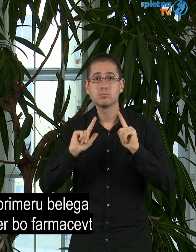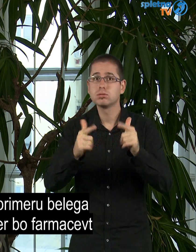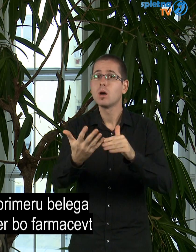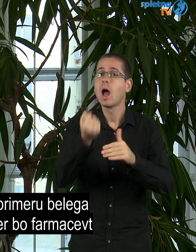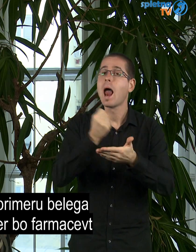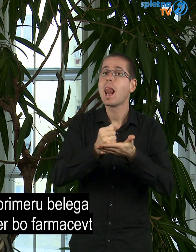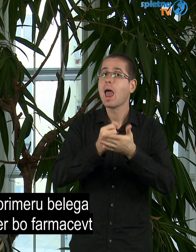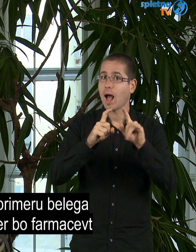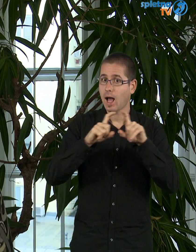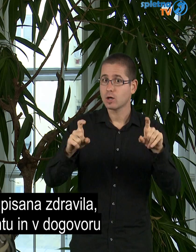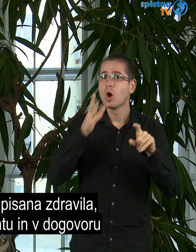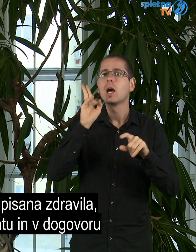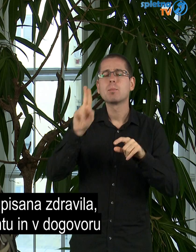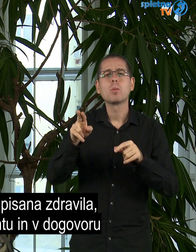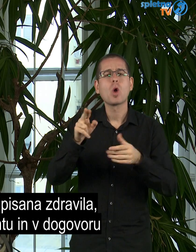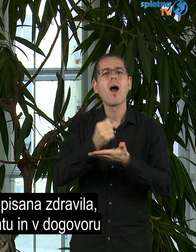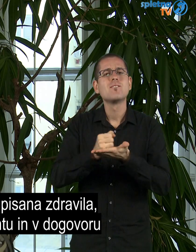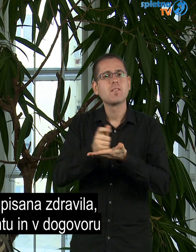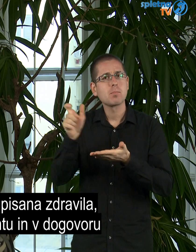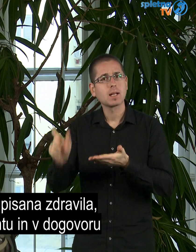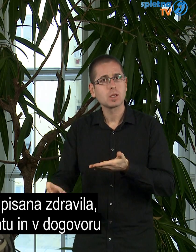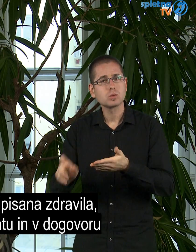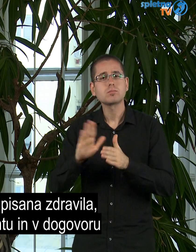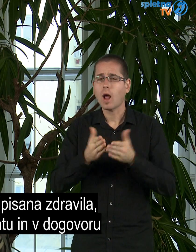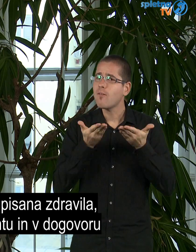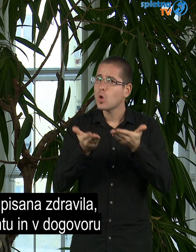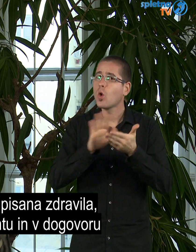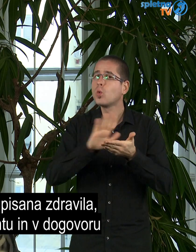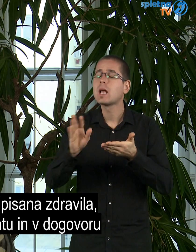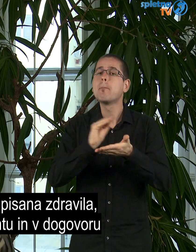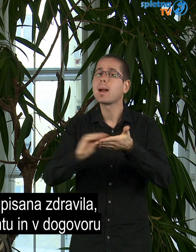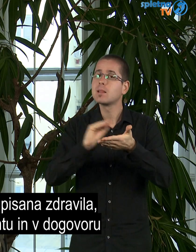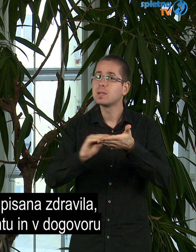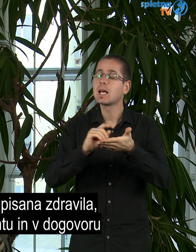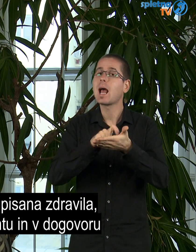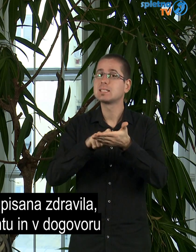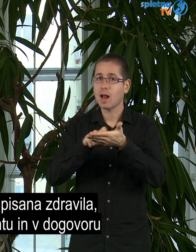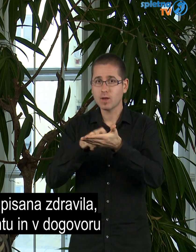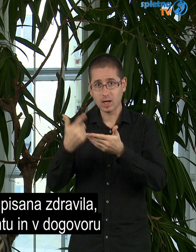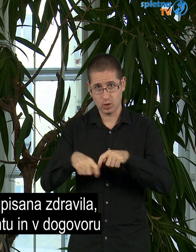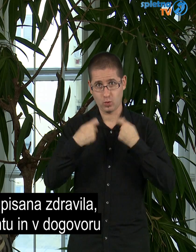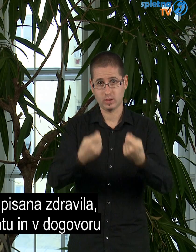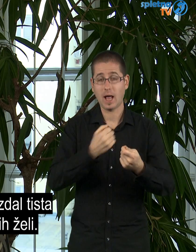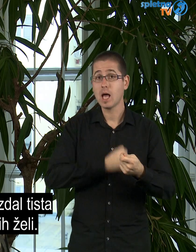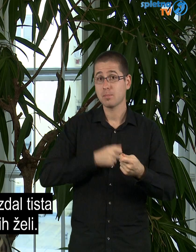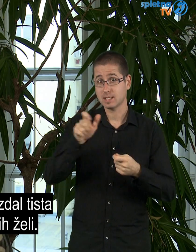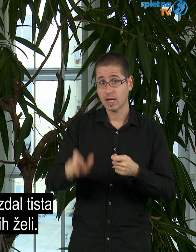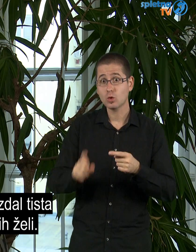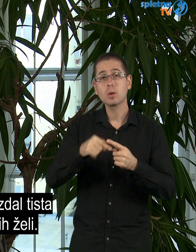bo farmacevt imel na voljo vsa predpisana zdravila, ki jih lahko izda pacientu, in v dogovoru z njim bo izdal tista